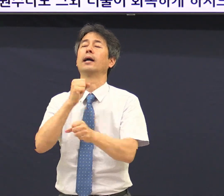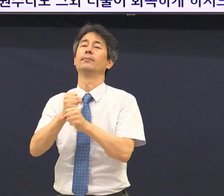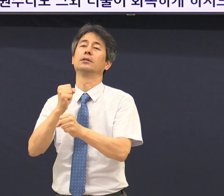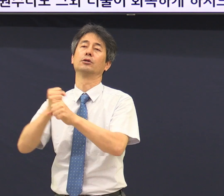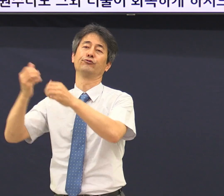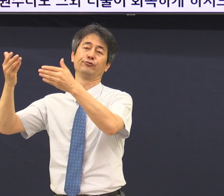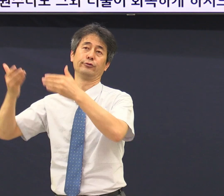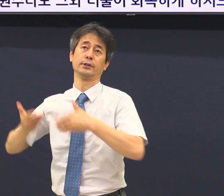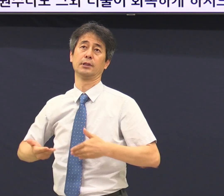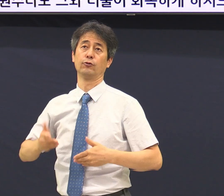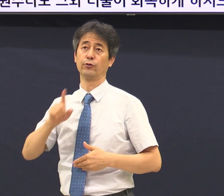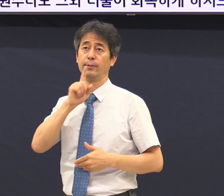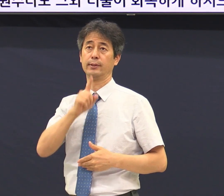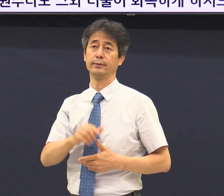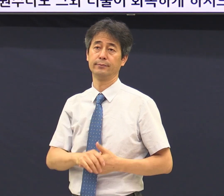화목하게 하시느니라.